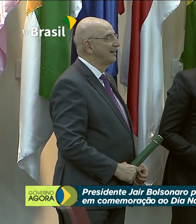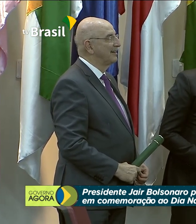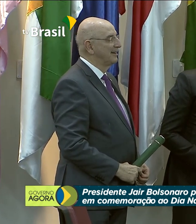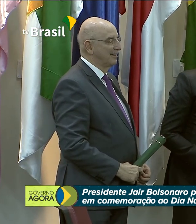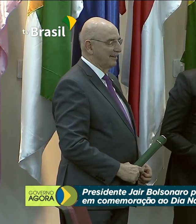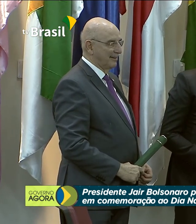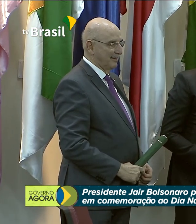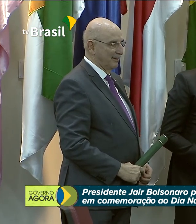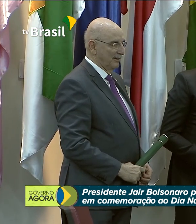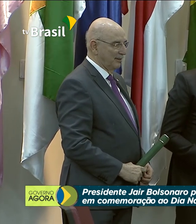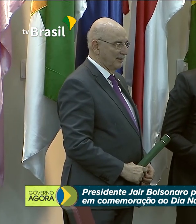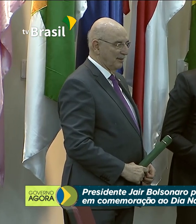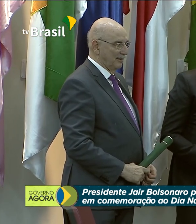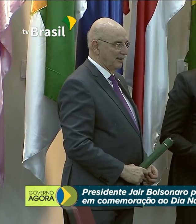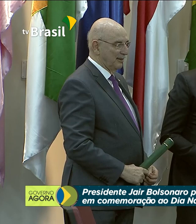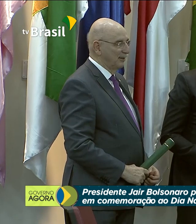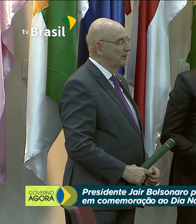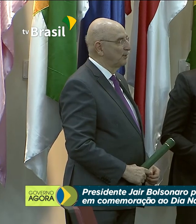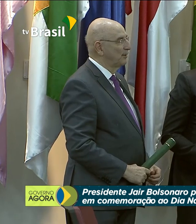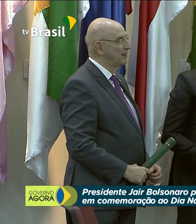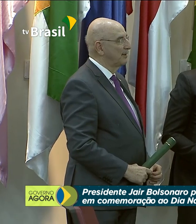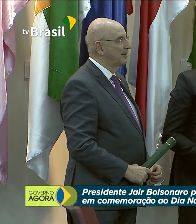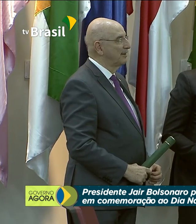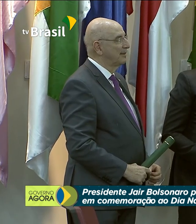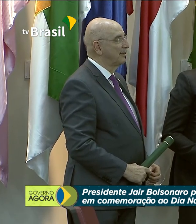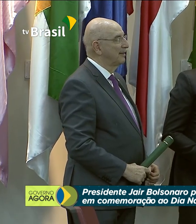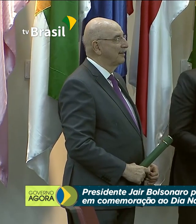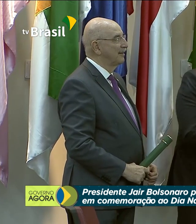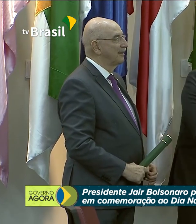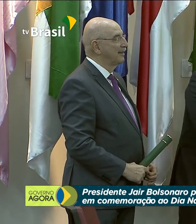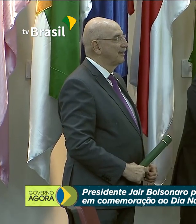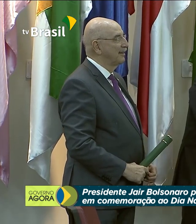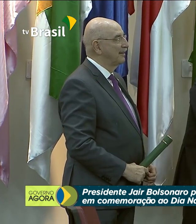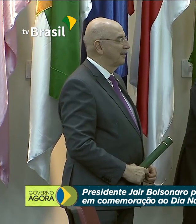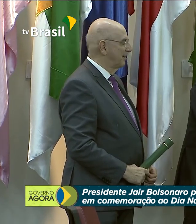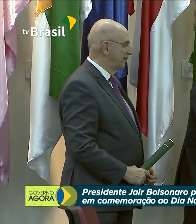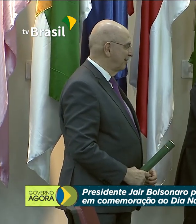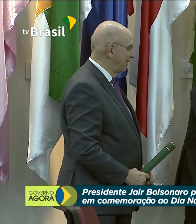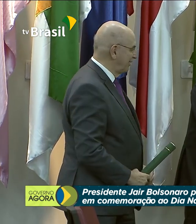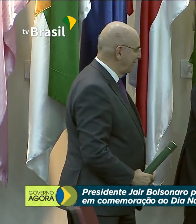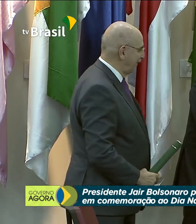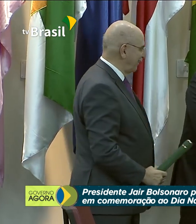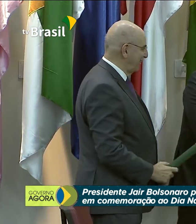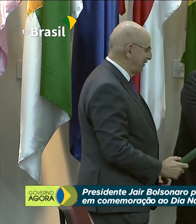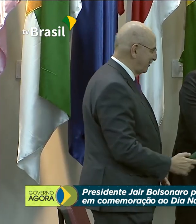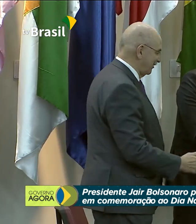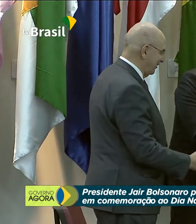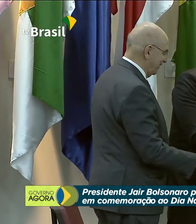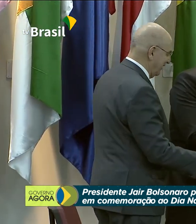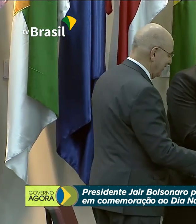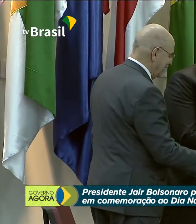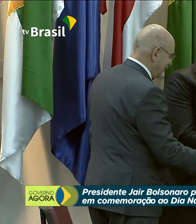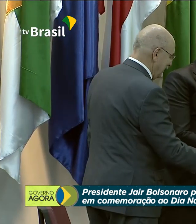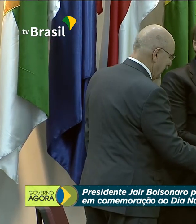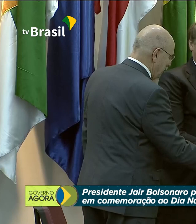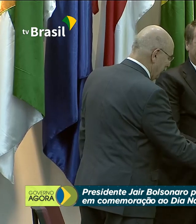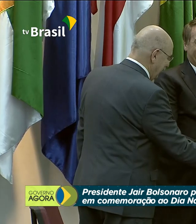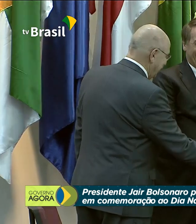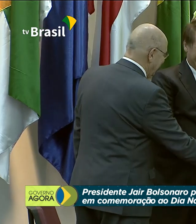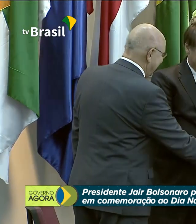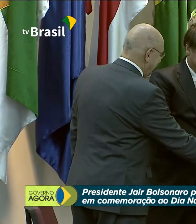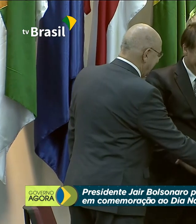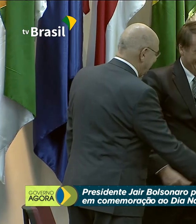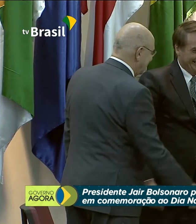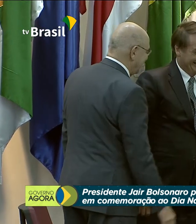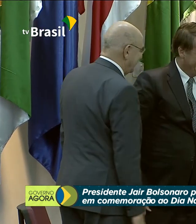gols. Ganhou o apelido de Furacão da Copa por ter balançado as redes em todas as partidas do Mundial de 70, com